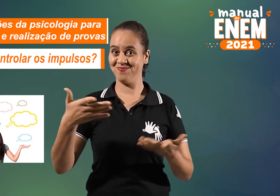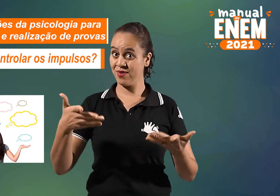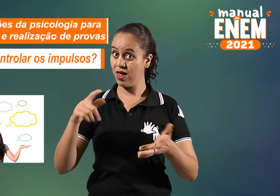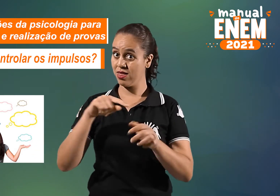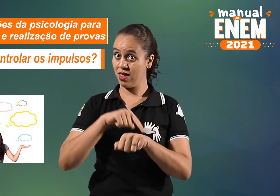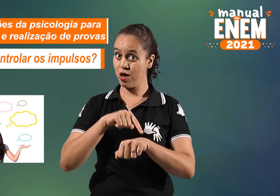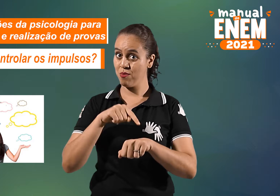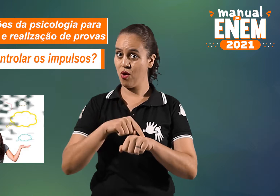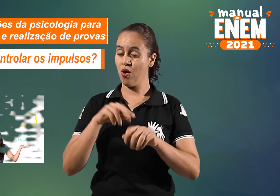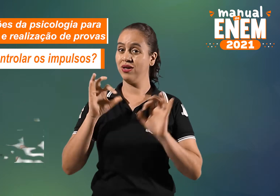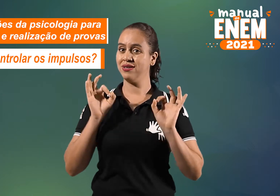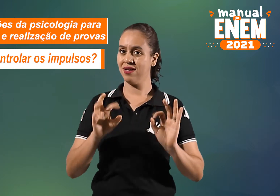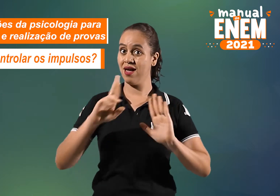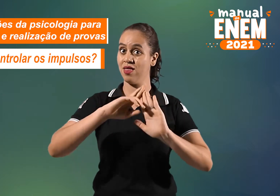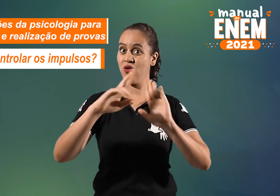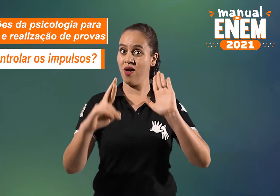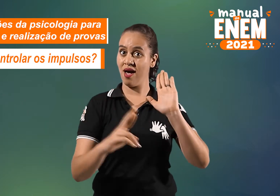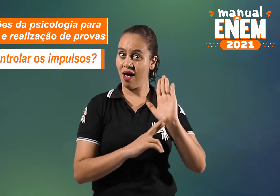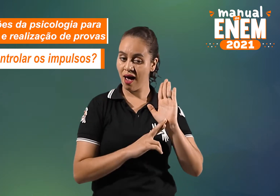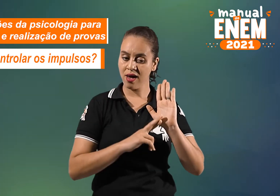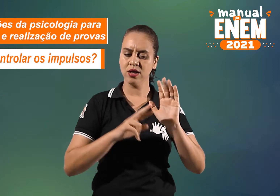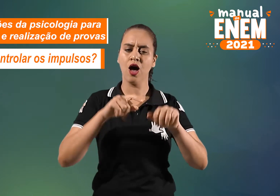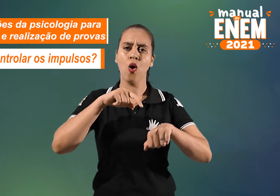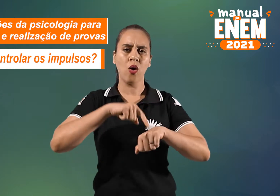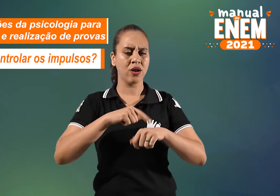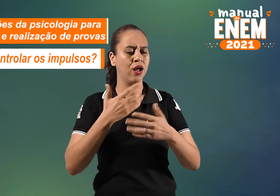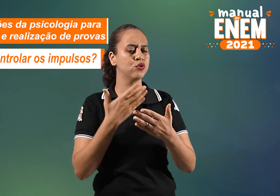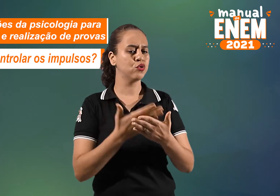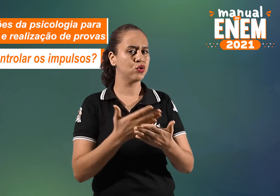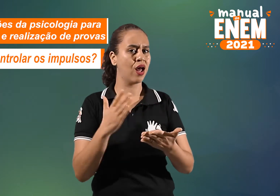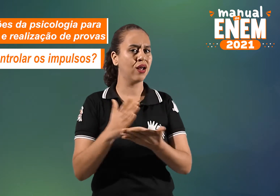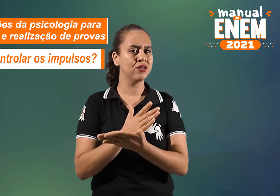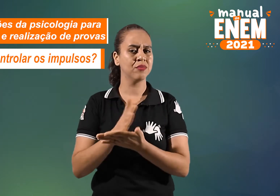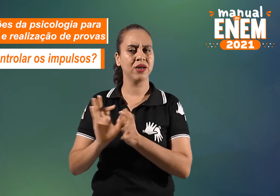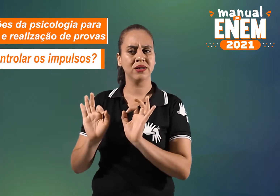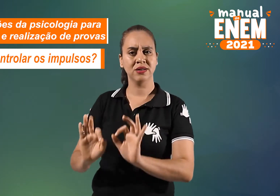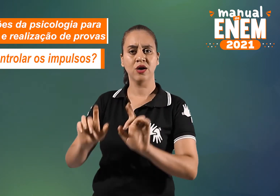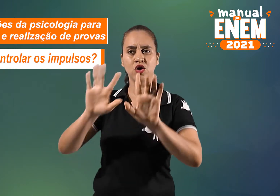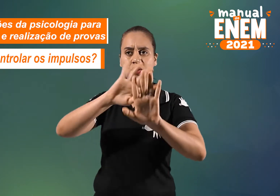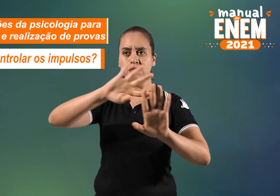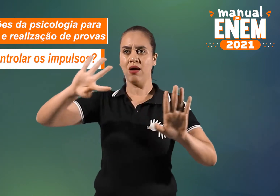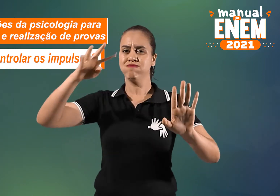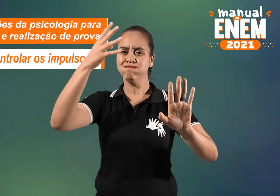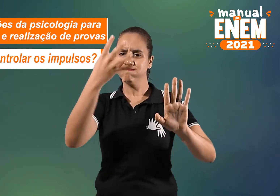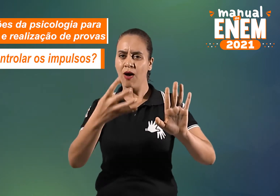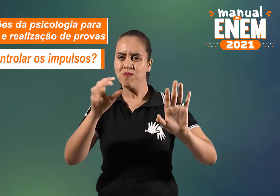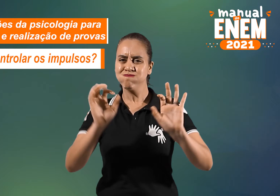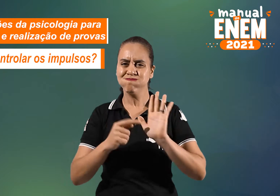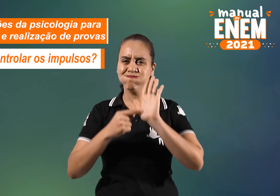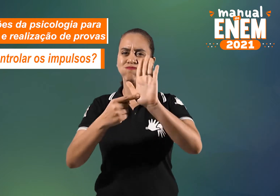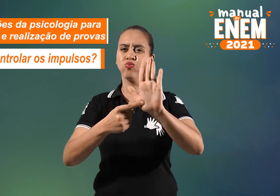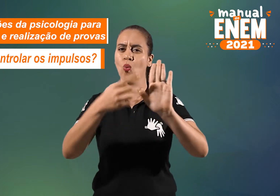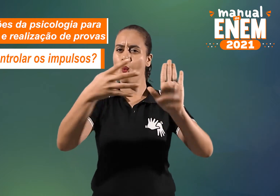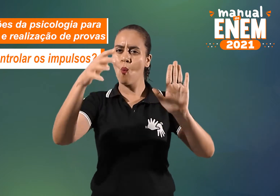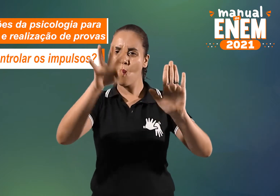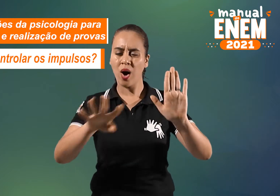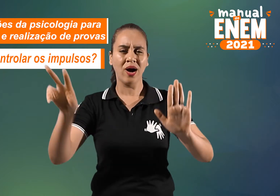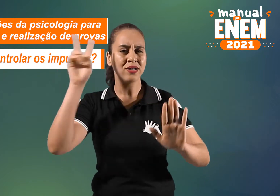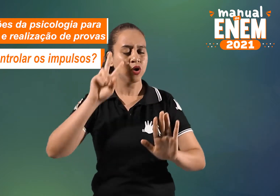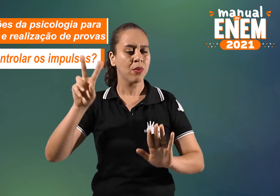e combinados claros e à vista de forma que chame sua atenção, como o uso de tabelas, notas de adesivas, lembretes no celular